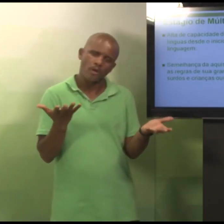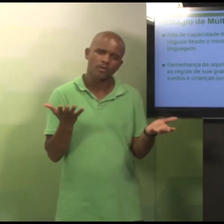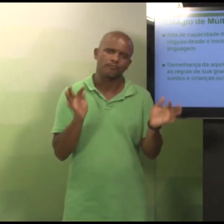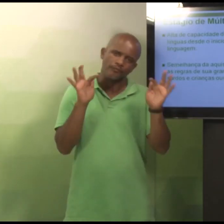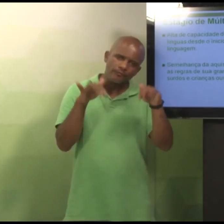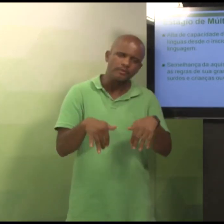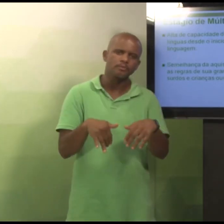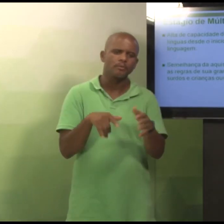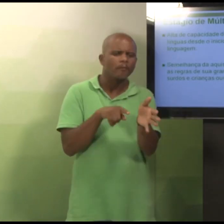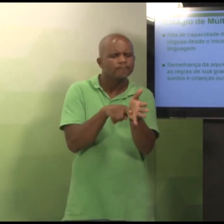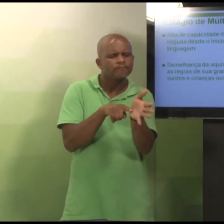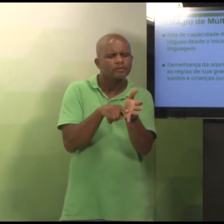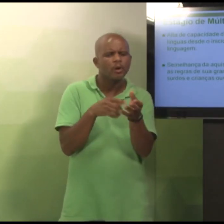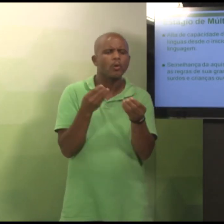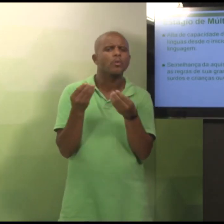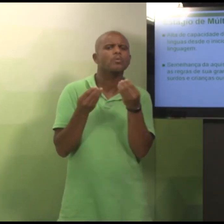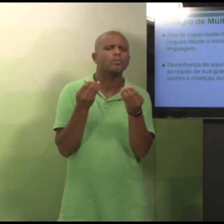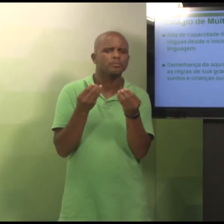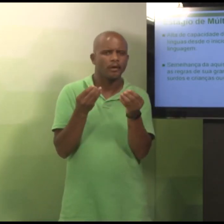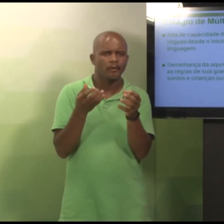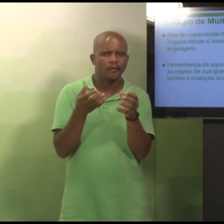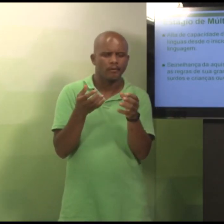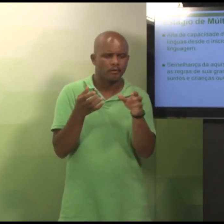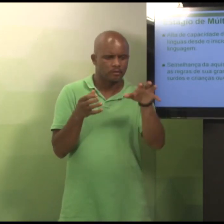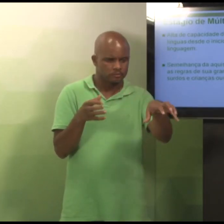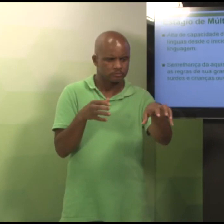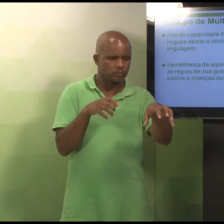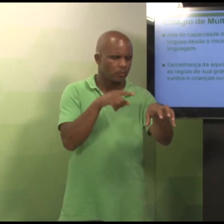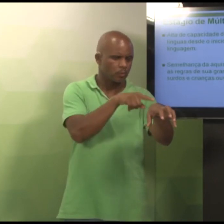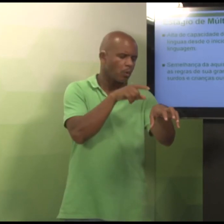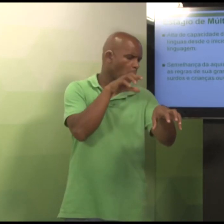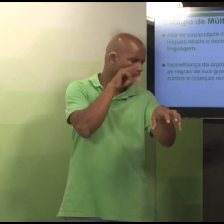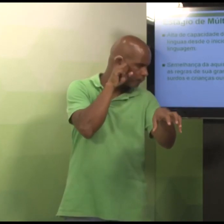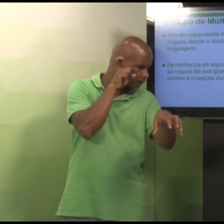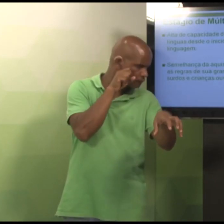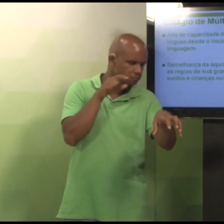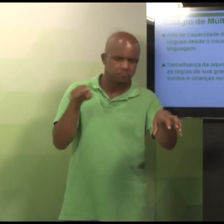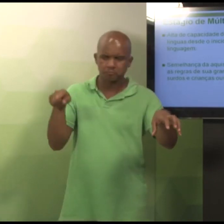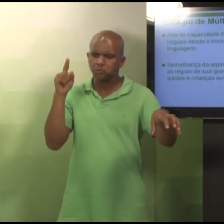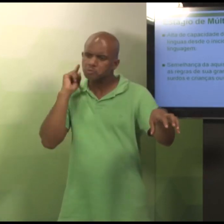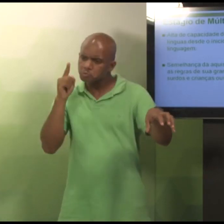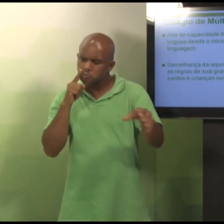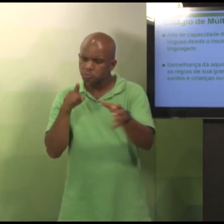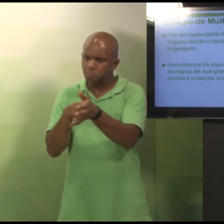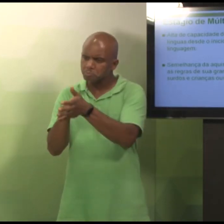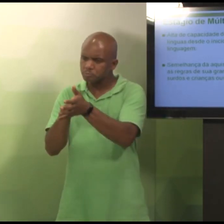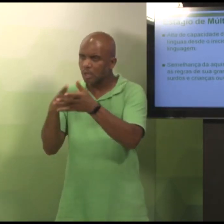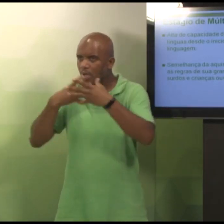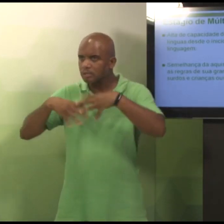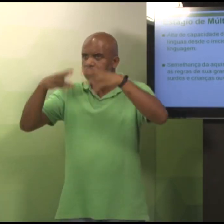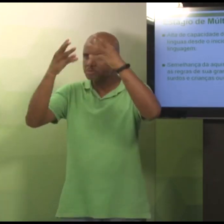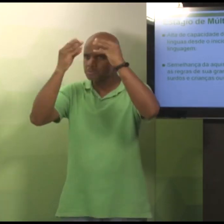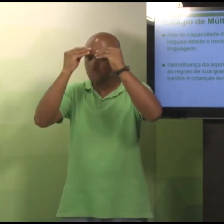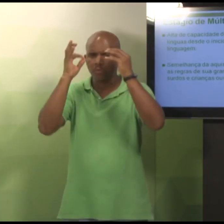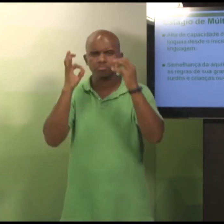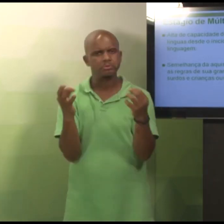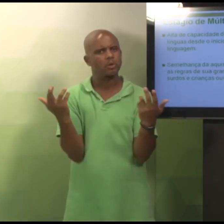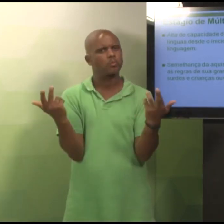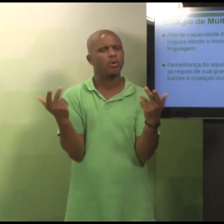Então, agora estamos finalizando aqui essa pesquisa com ouvintes e surdos a respeito da aquisição